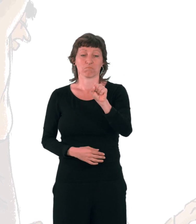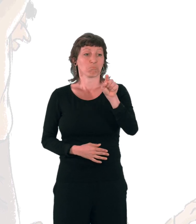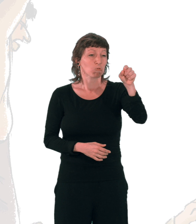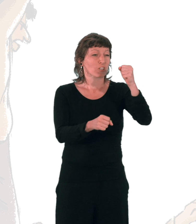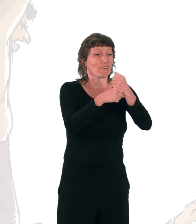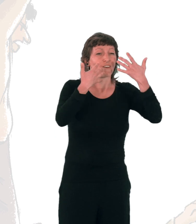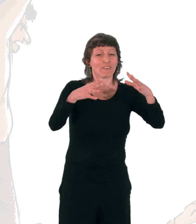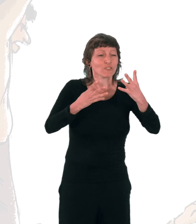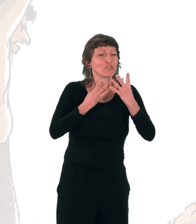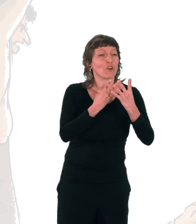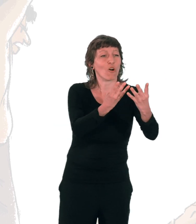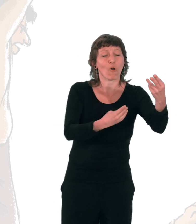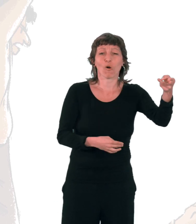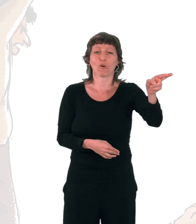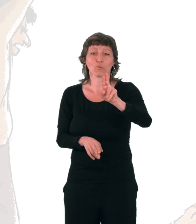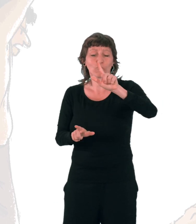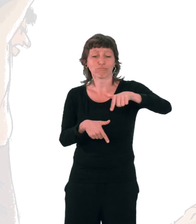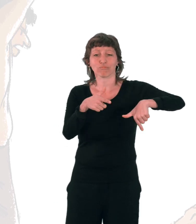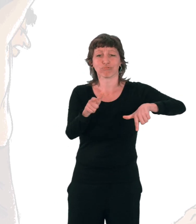passe par là en revenant des champs.